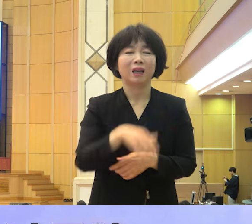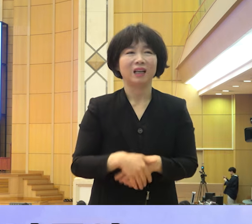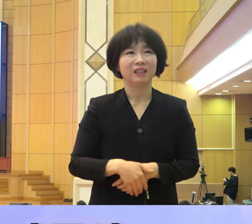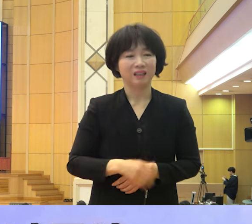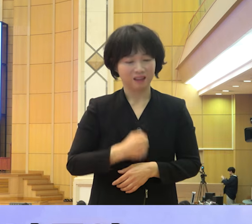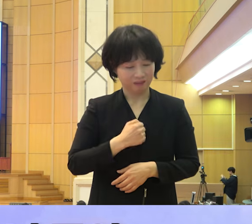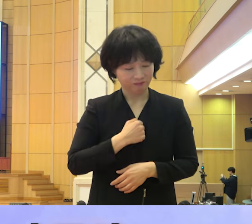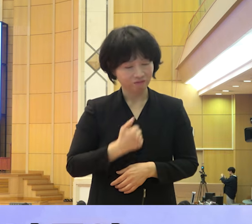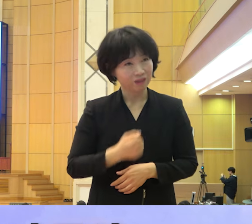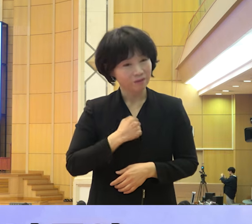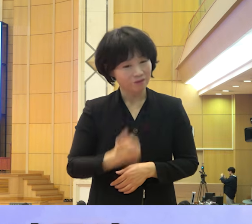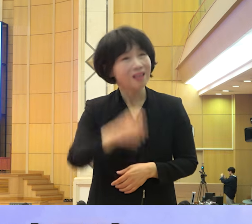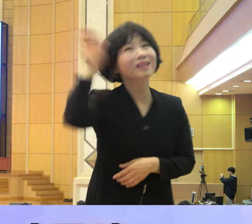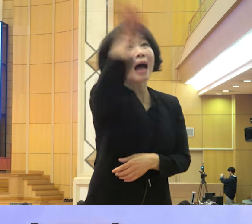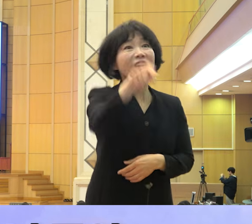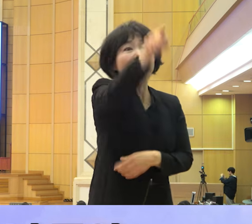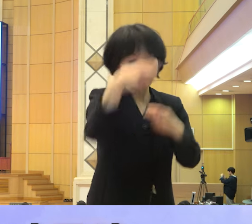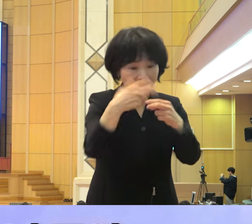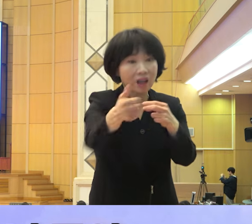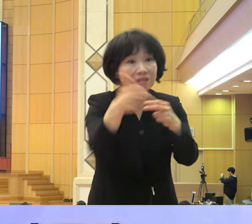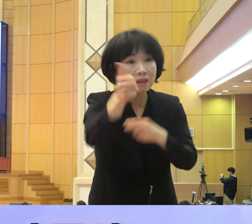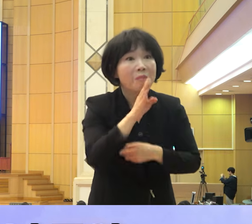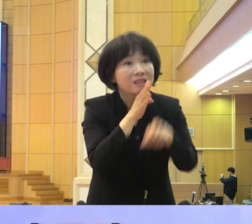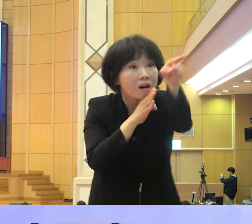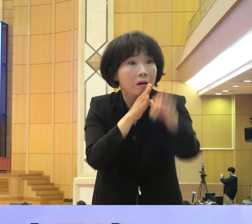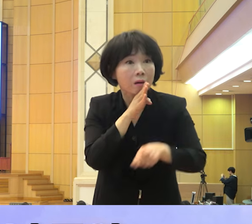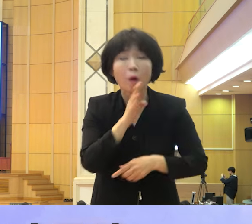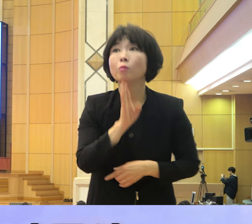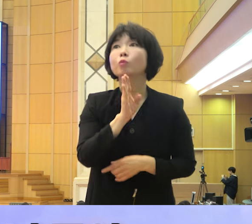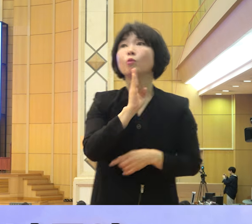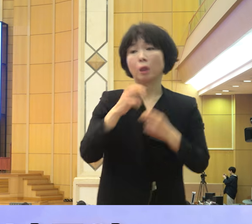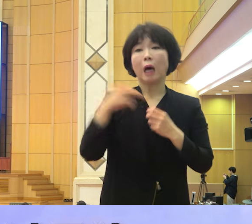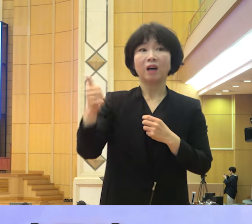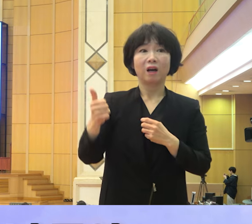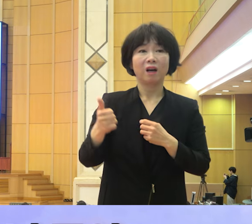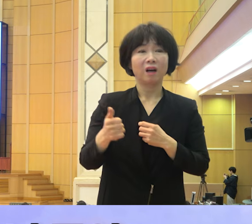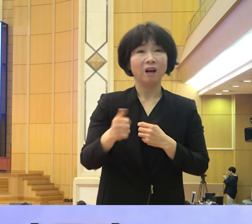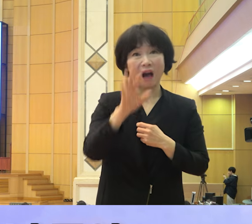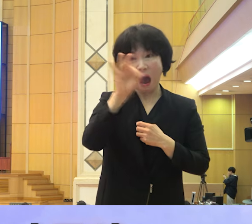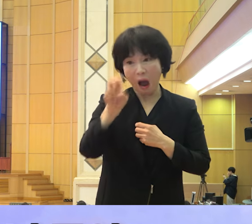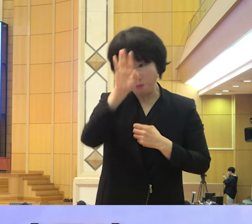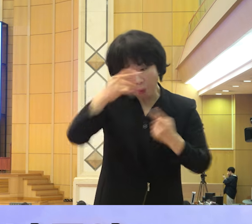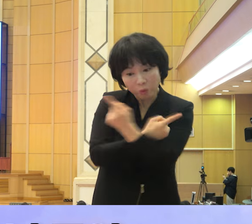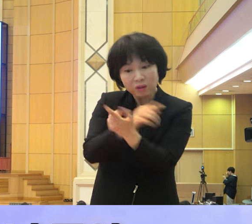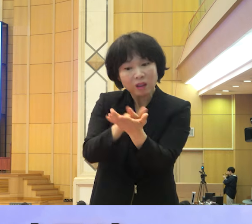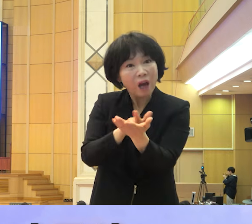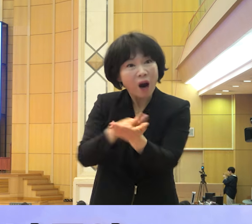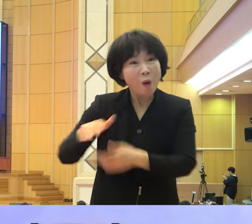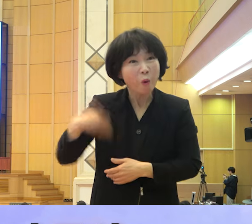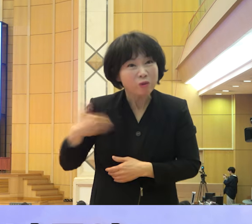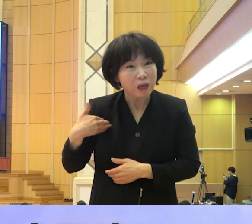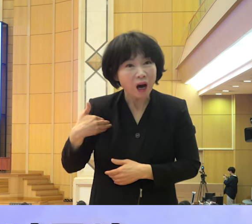야, 너가 의사라면서 의사가 그것도 모르냐?